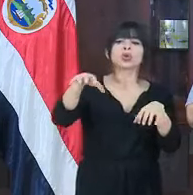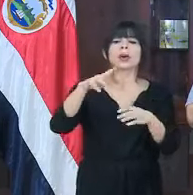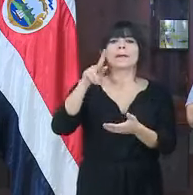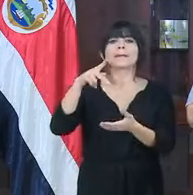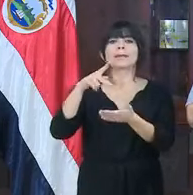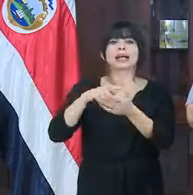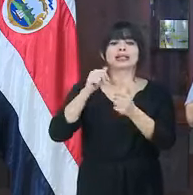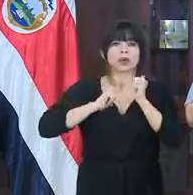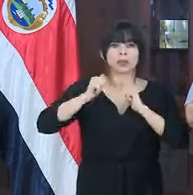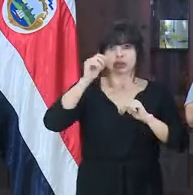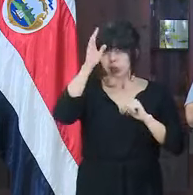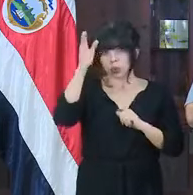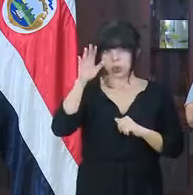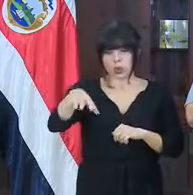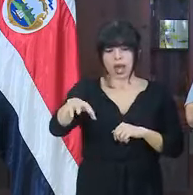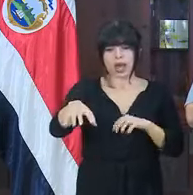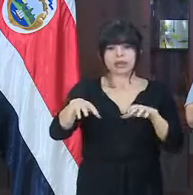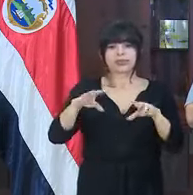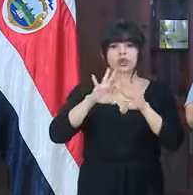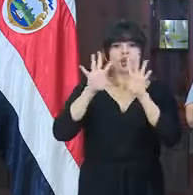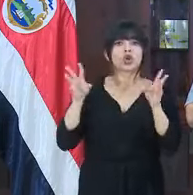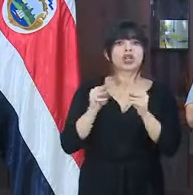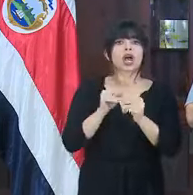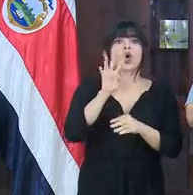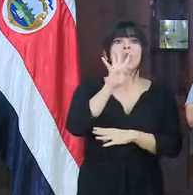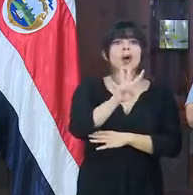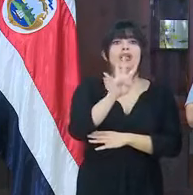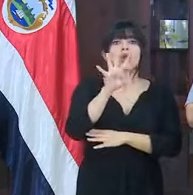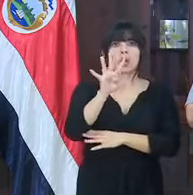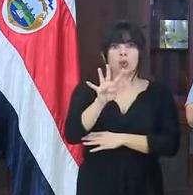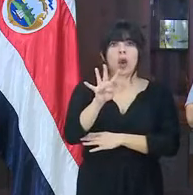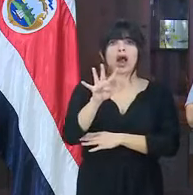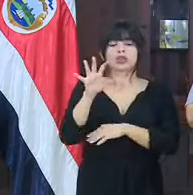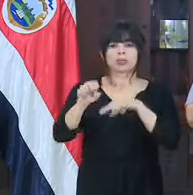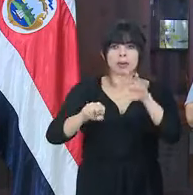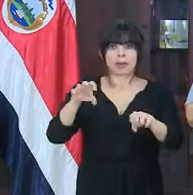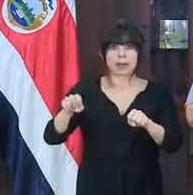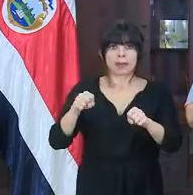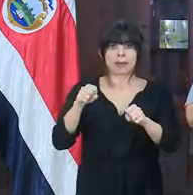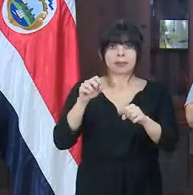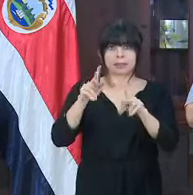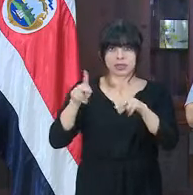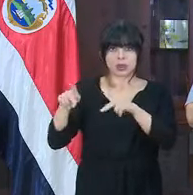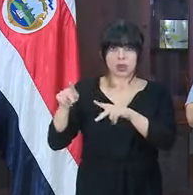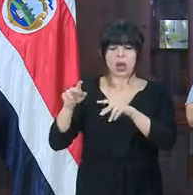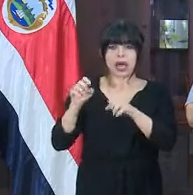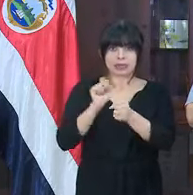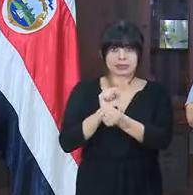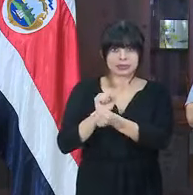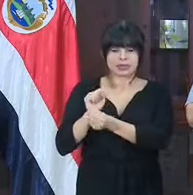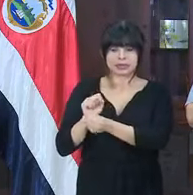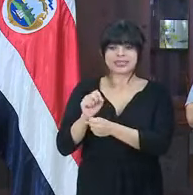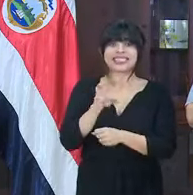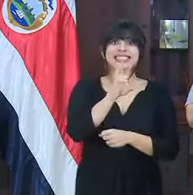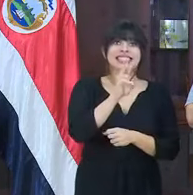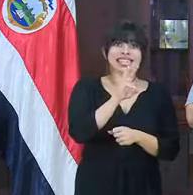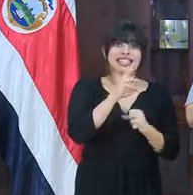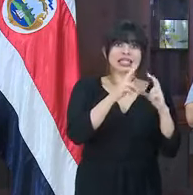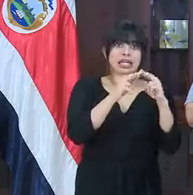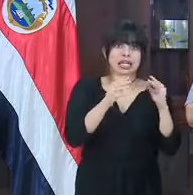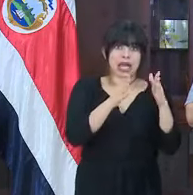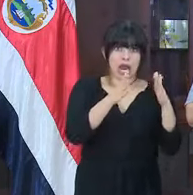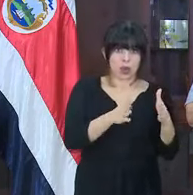de la Cultura. Para un total de 44 detenidos, de los cuales 6 son